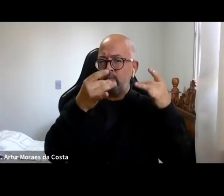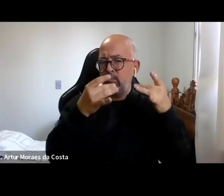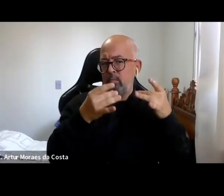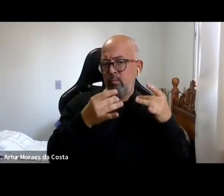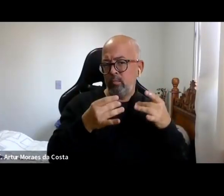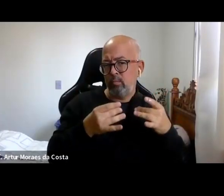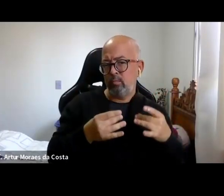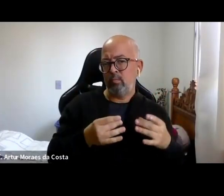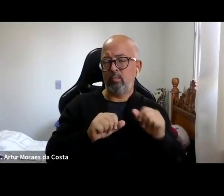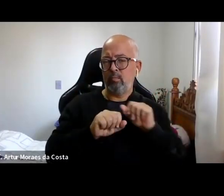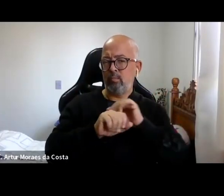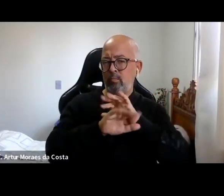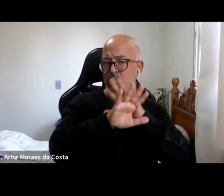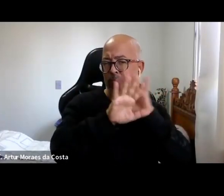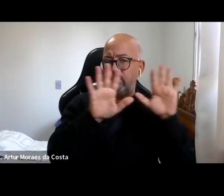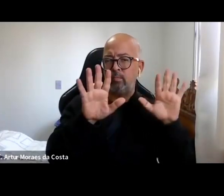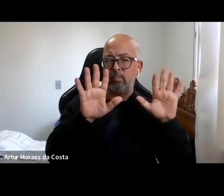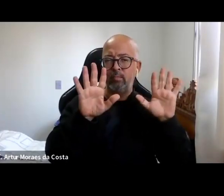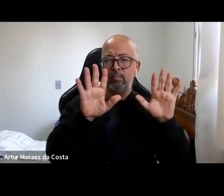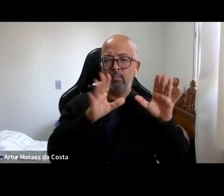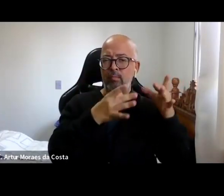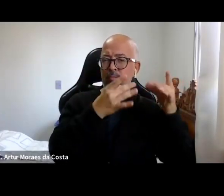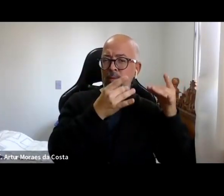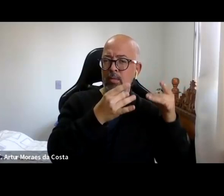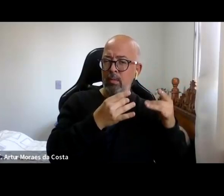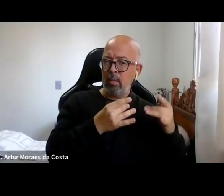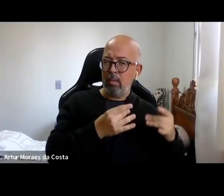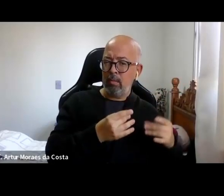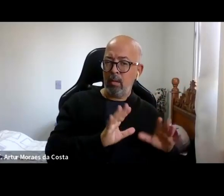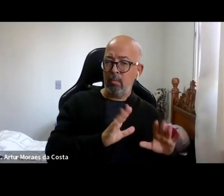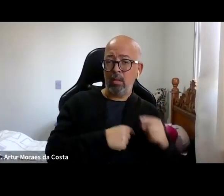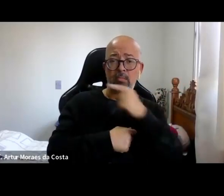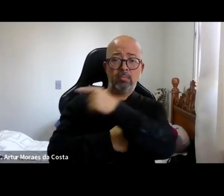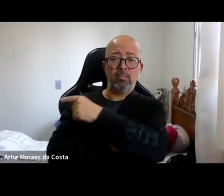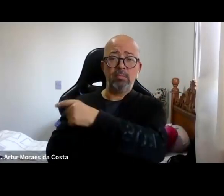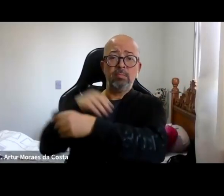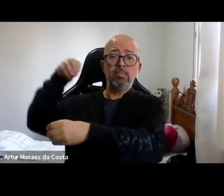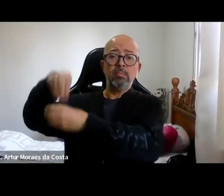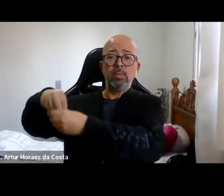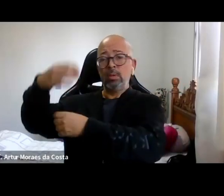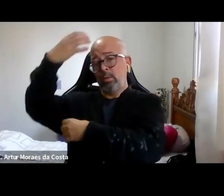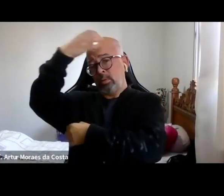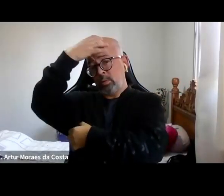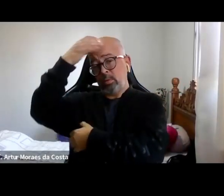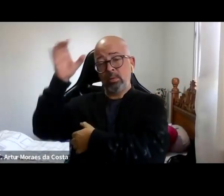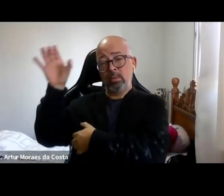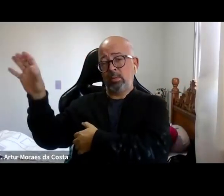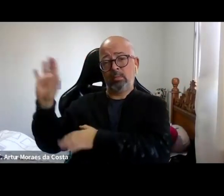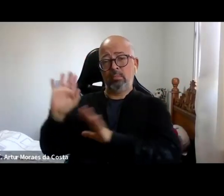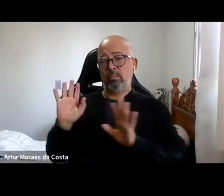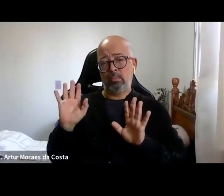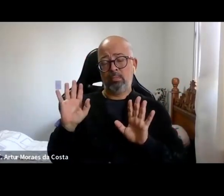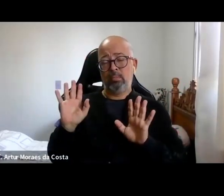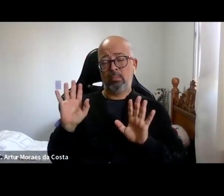gustos sus intereses para saber cómo hacerlo mejor y siguiendo con lo que les